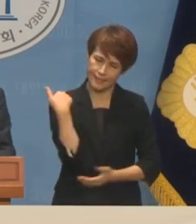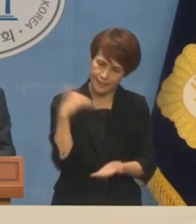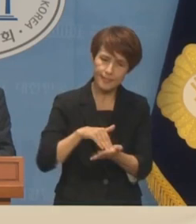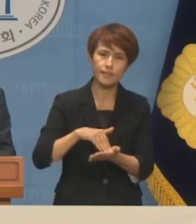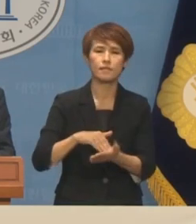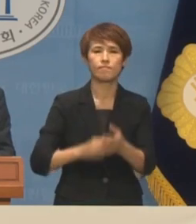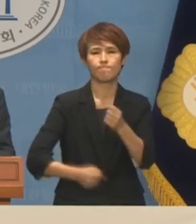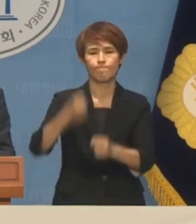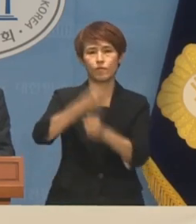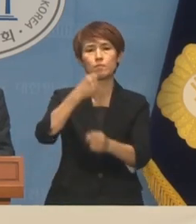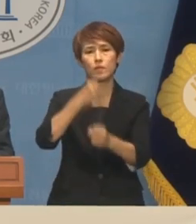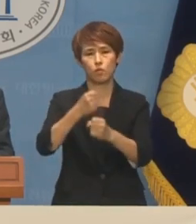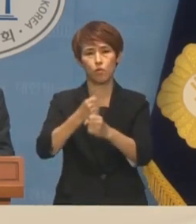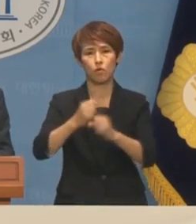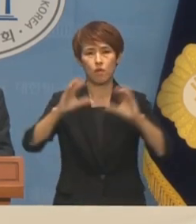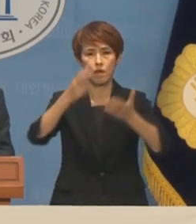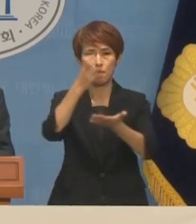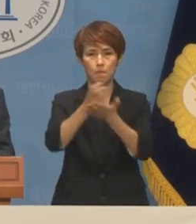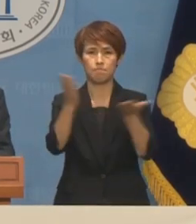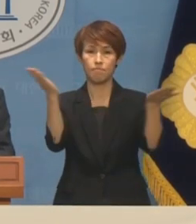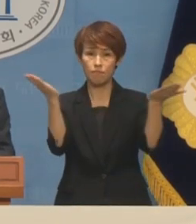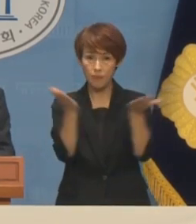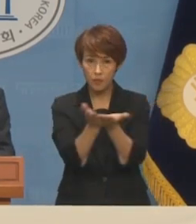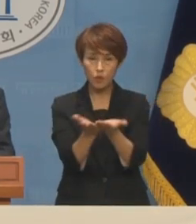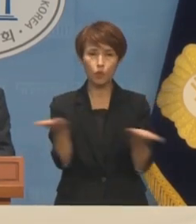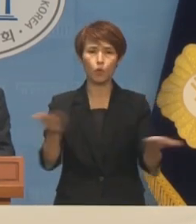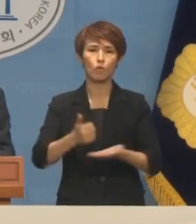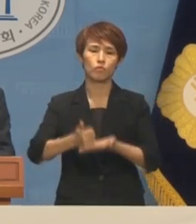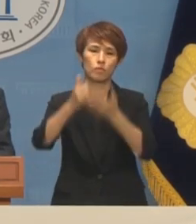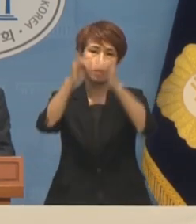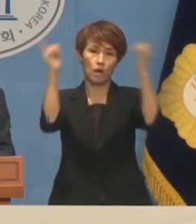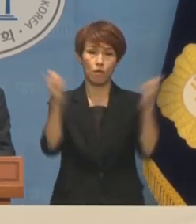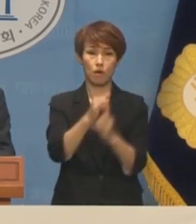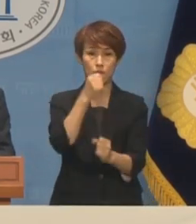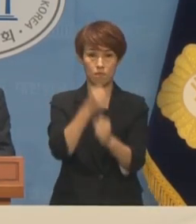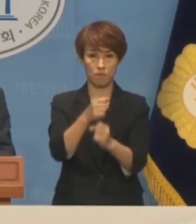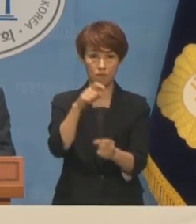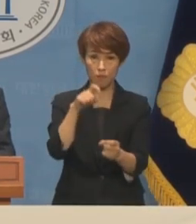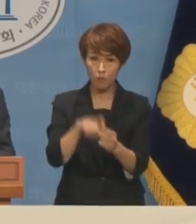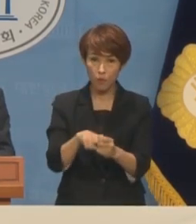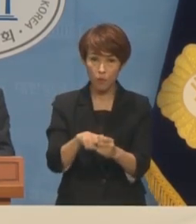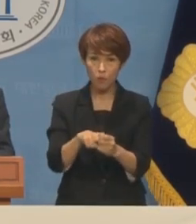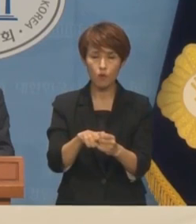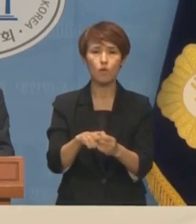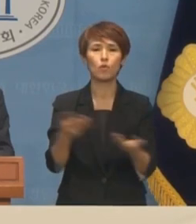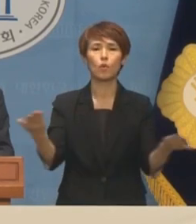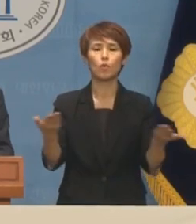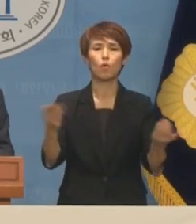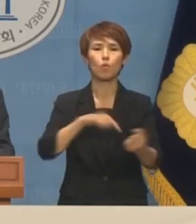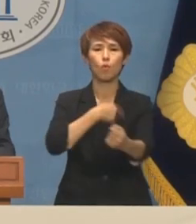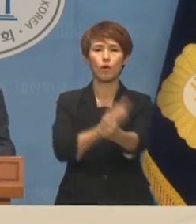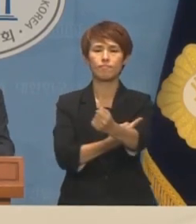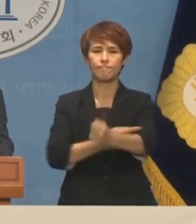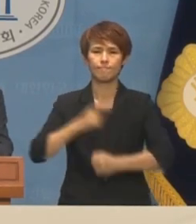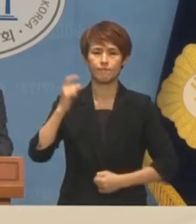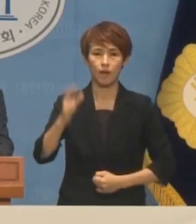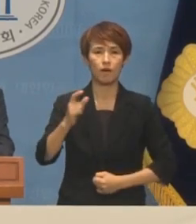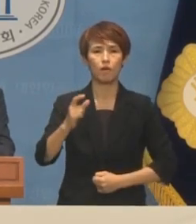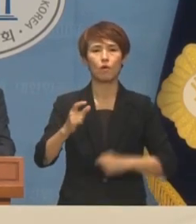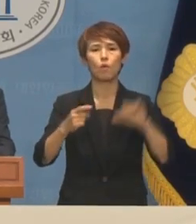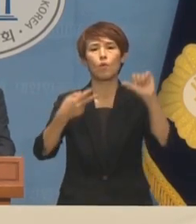국제노동기준과 헌법에 부합하는 노동존중 사회를 만들기 위해서 노동권 강화 5대 패키지